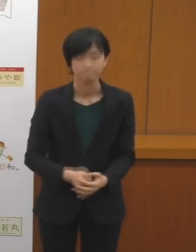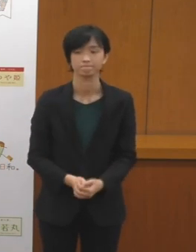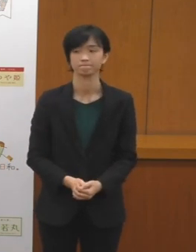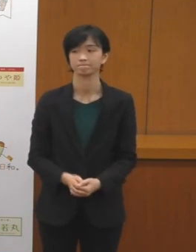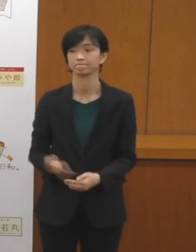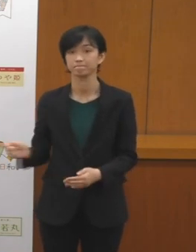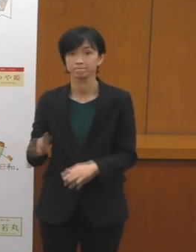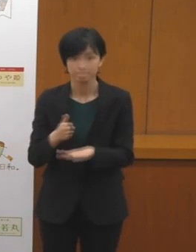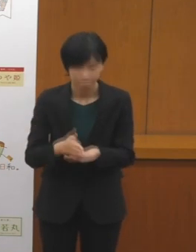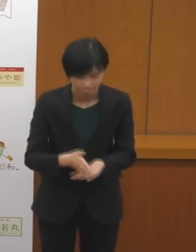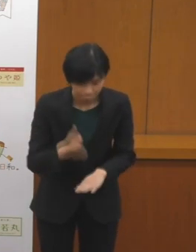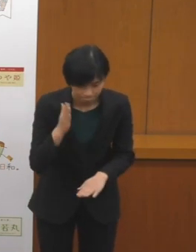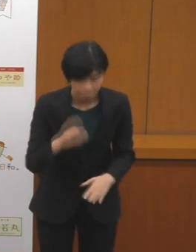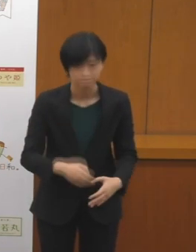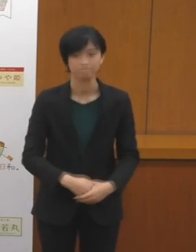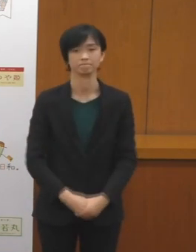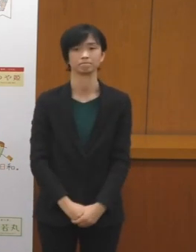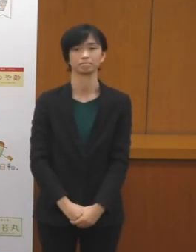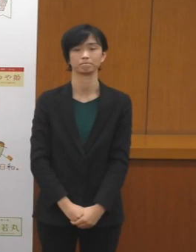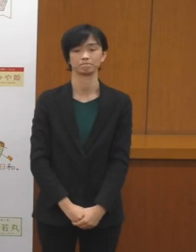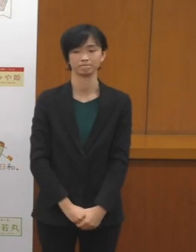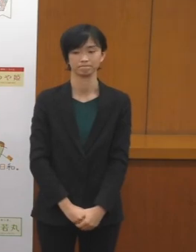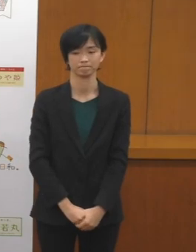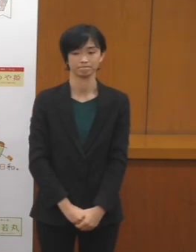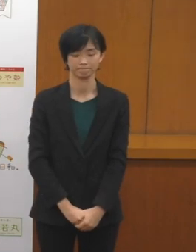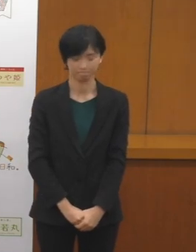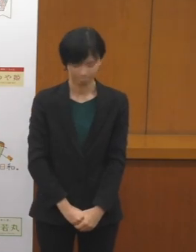ましたありがとうございました